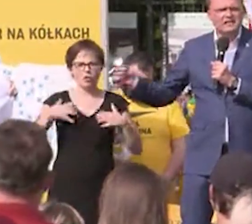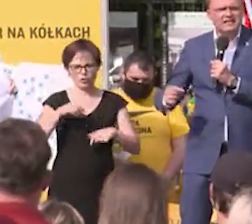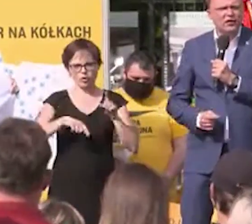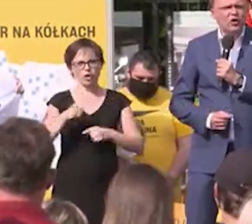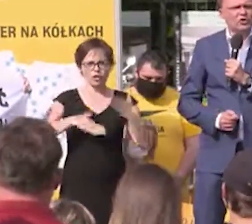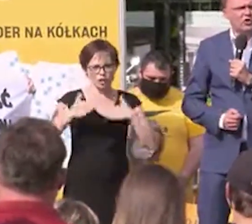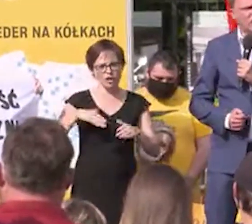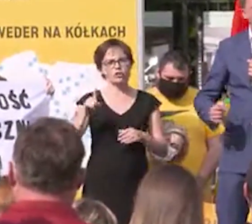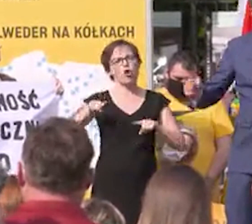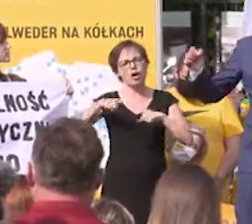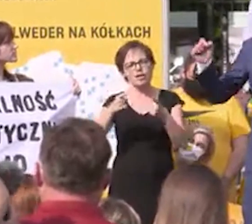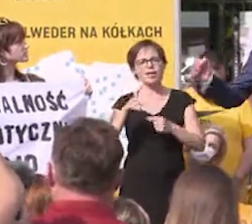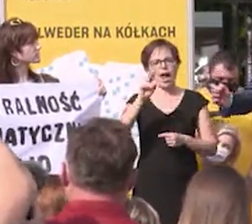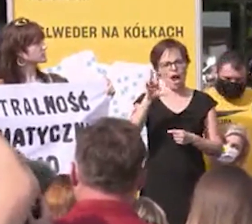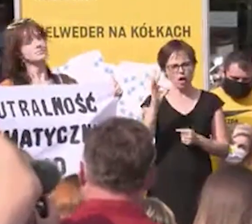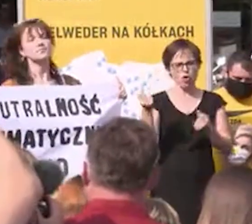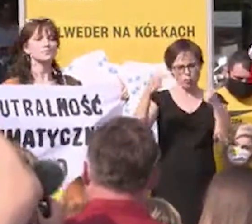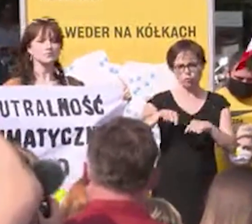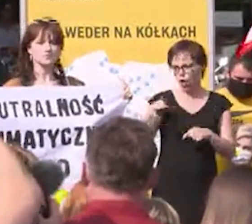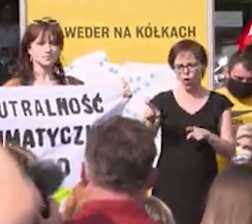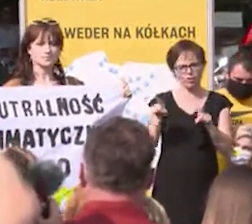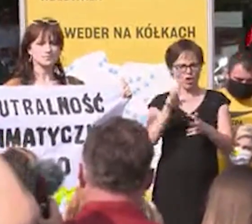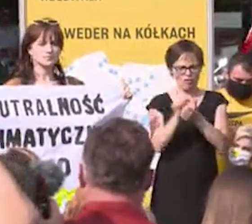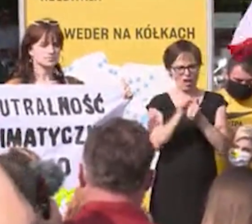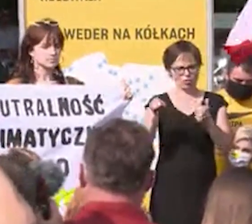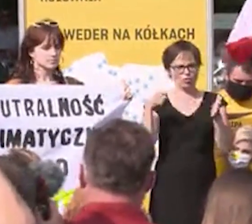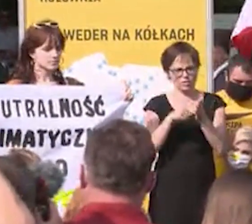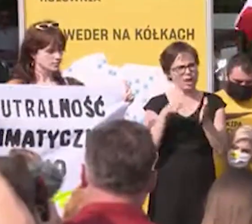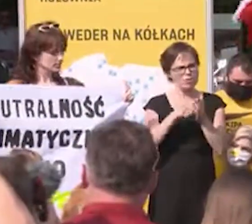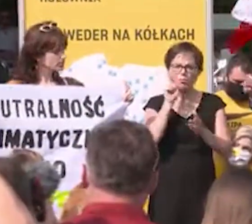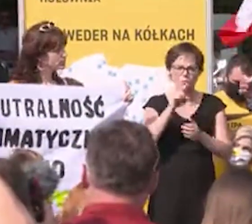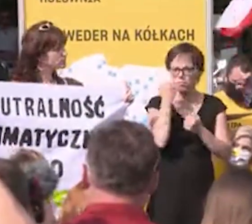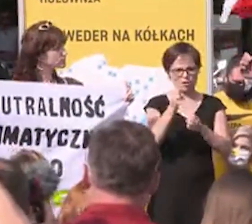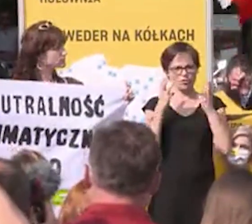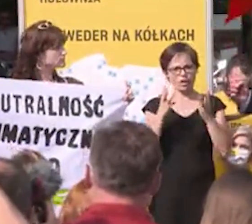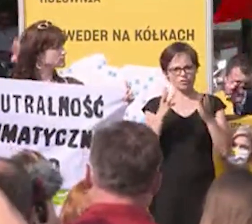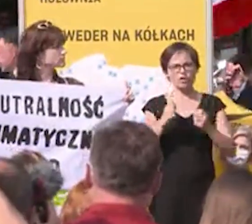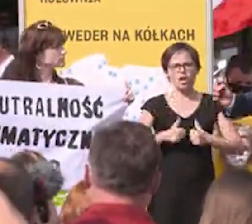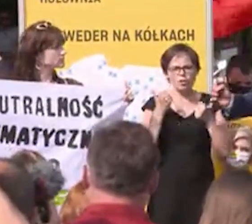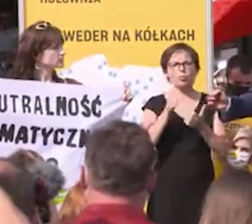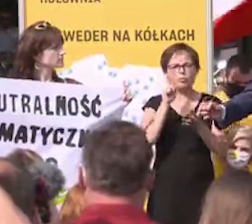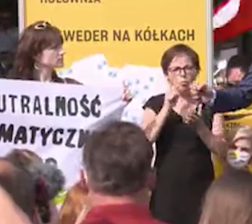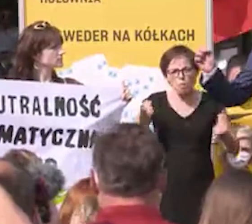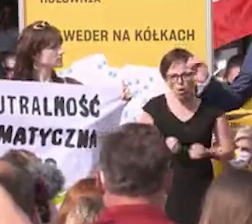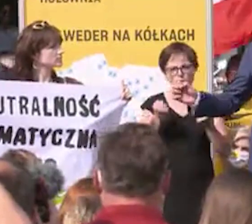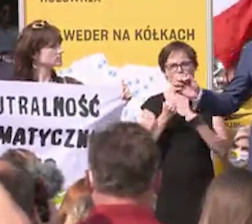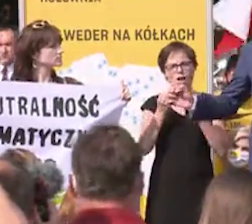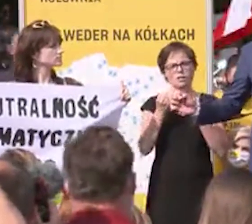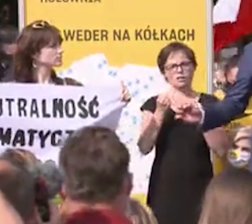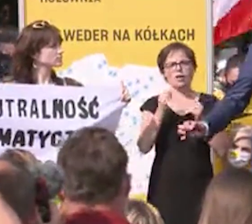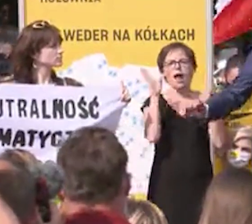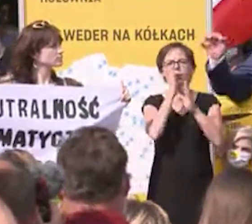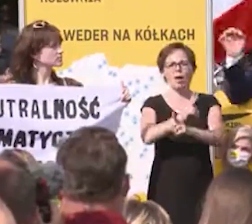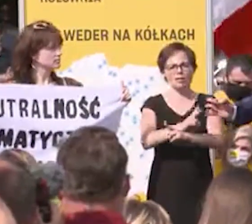z organizacji ekologicznych, które walczą o ten cel. To niezwykle ważne, żebyśmy się postarali osiągnąć